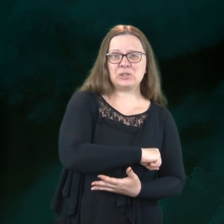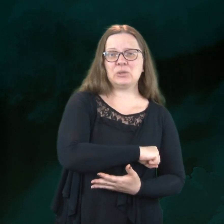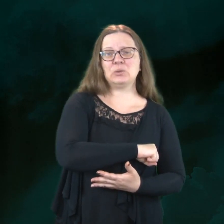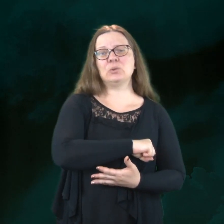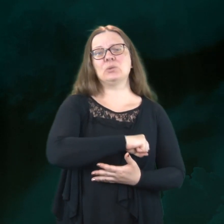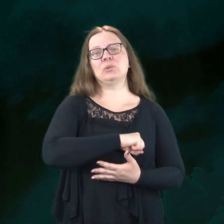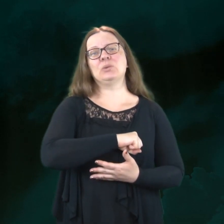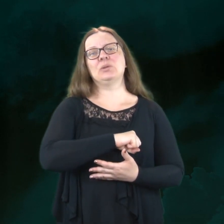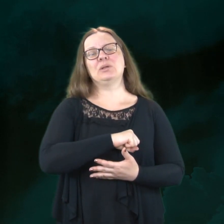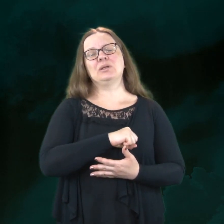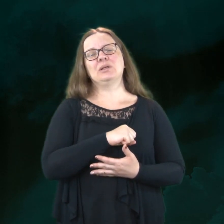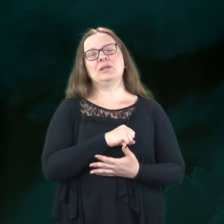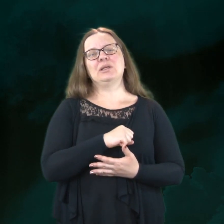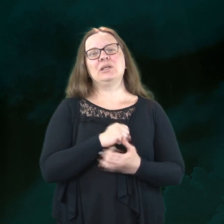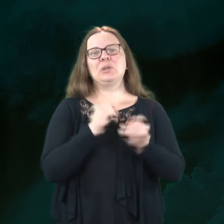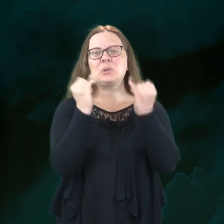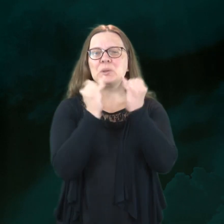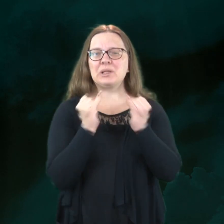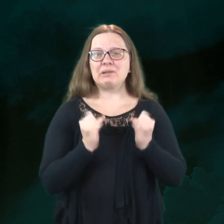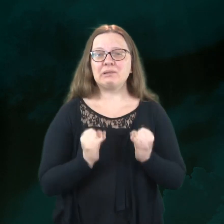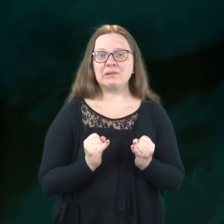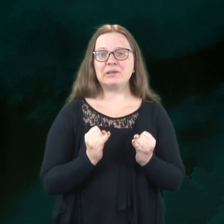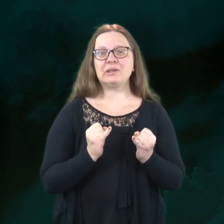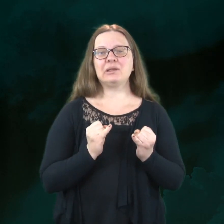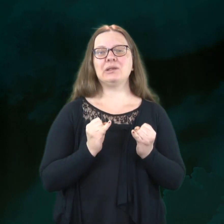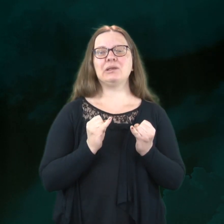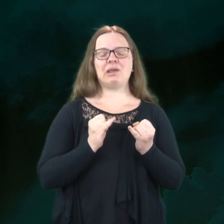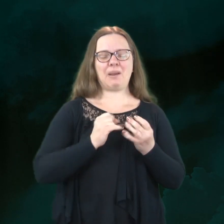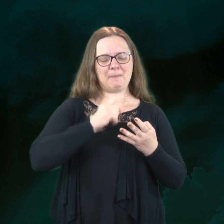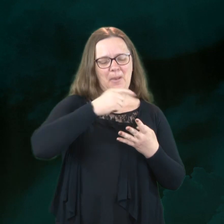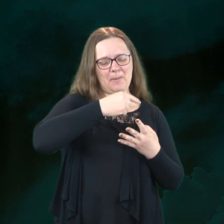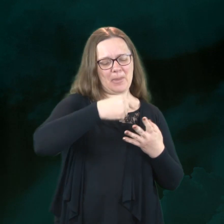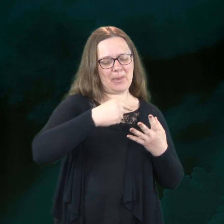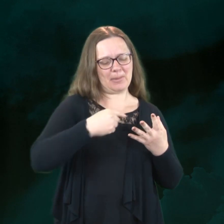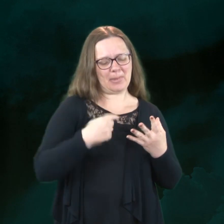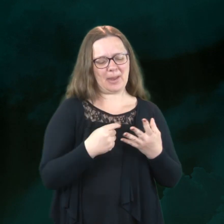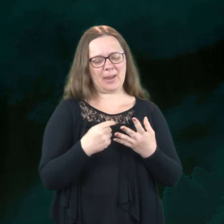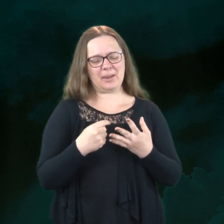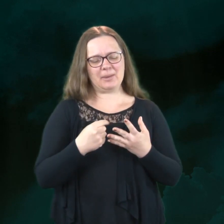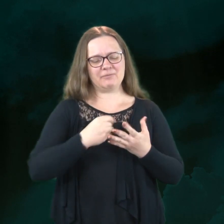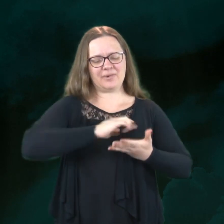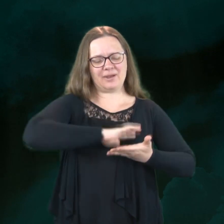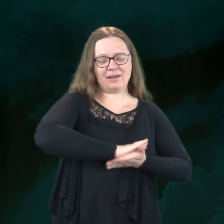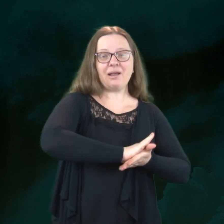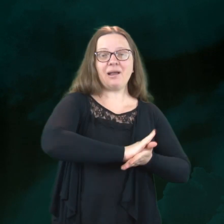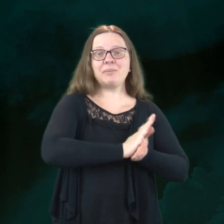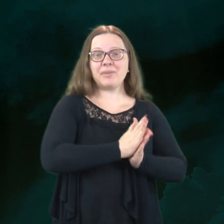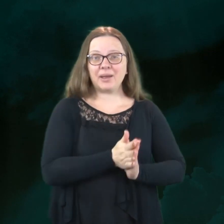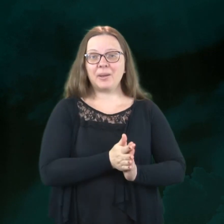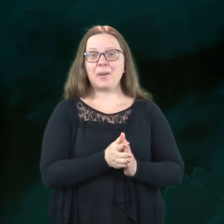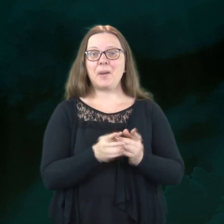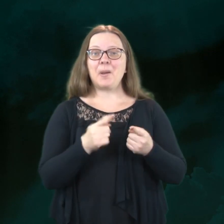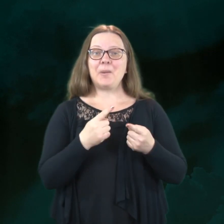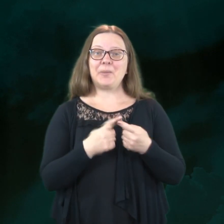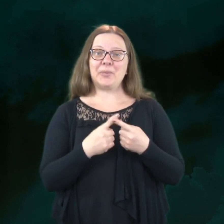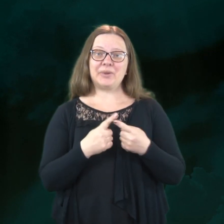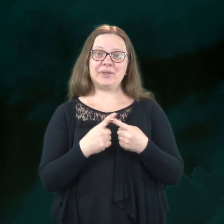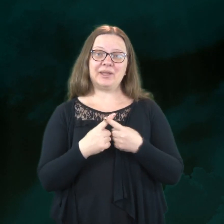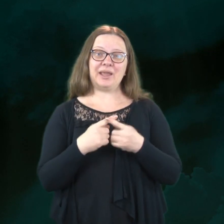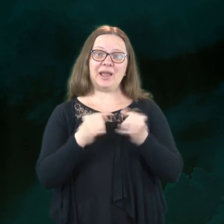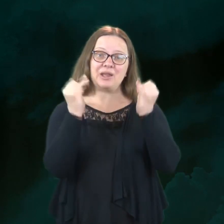avareza, que é a idolatria. Então, a idolatria é motivada pela avareza do